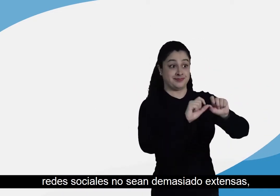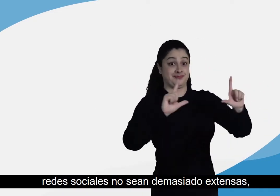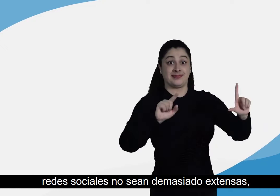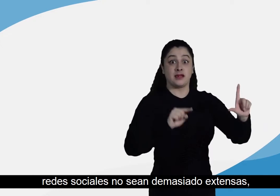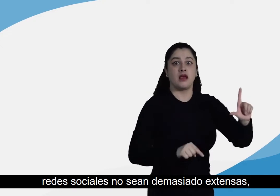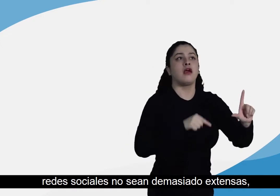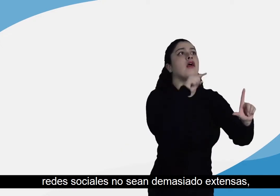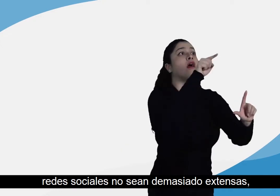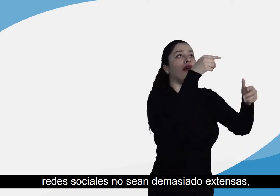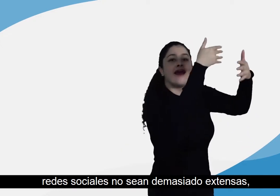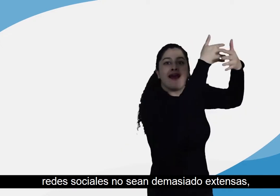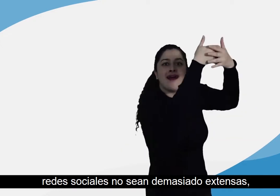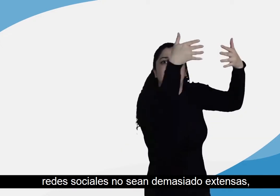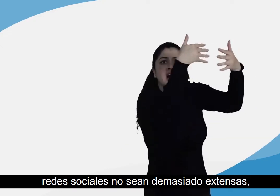no sean demasiado extensas.